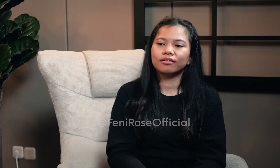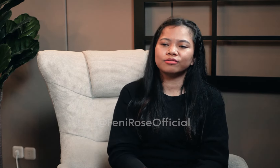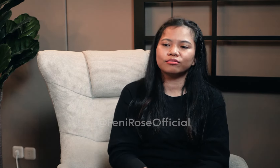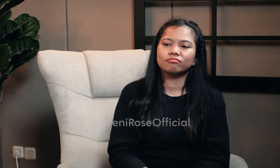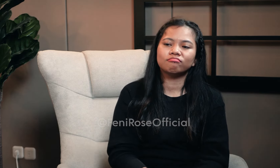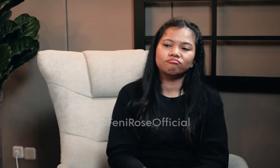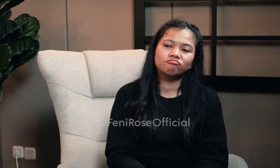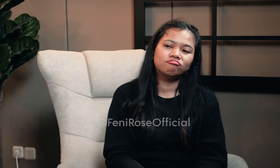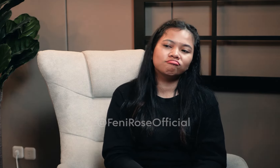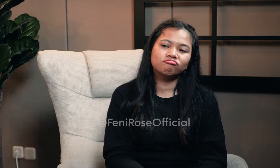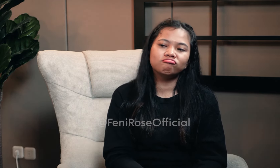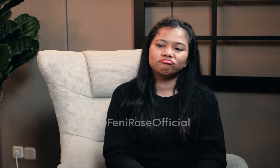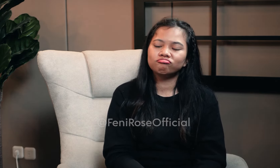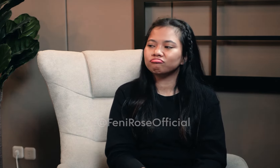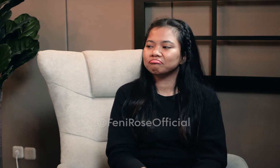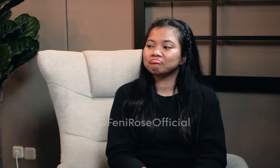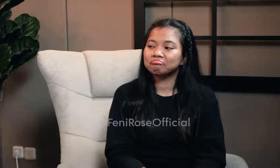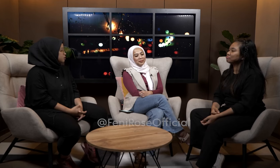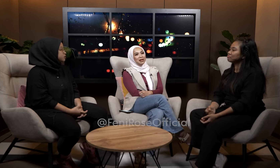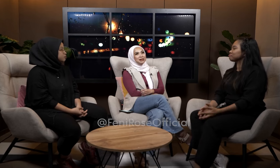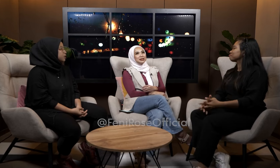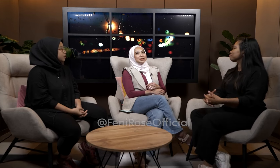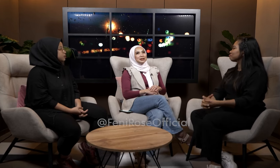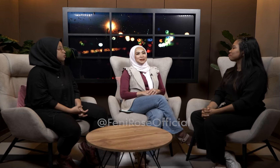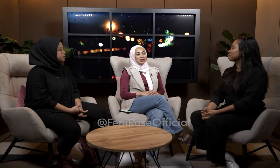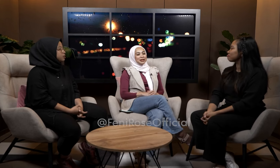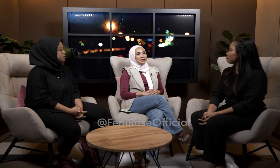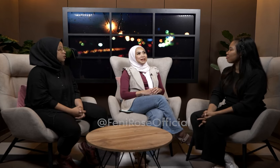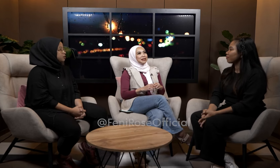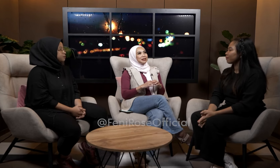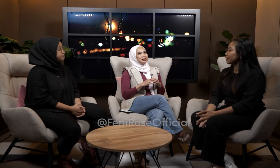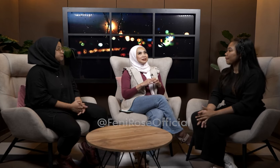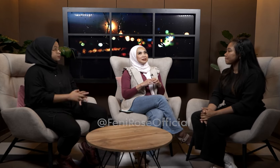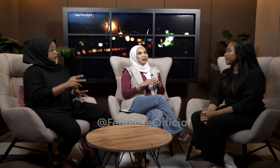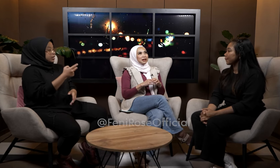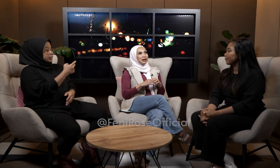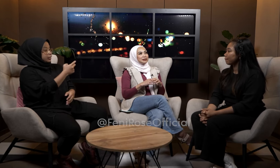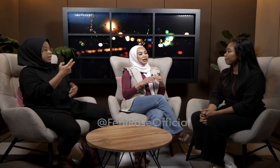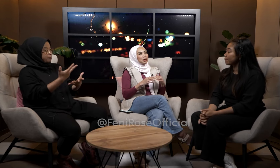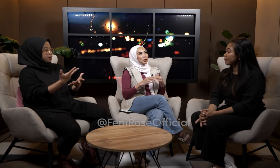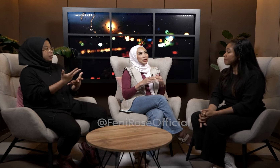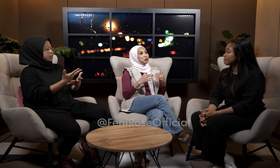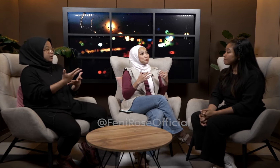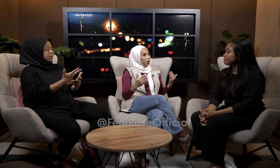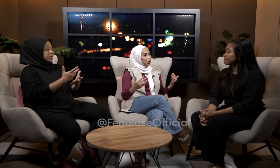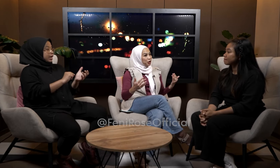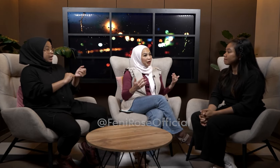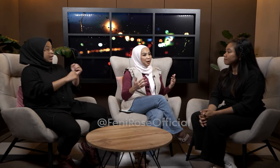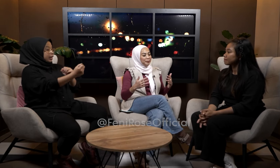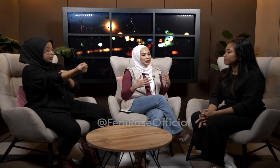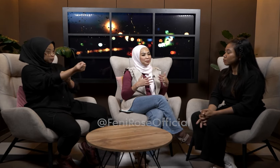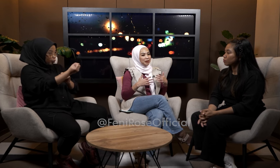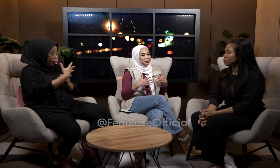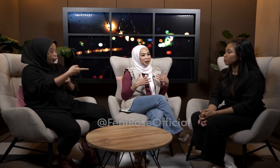dilibatkan teman-teman tuli tapi kayak Oh ya sudah sebatas itu saja jadi ee reaksi atau respon tanggapan teman-teman